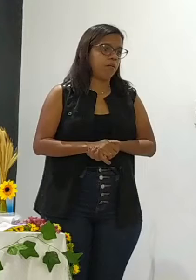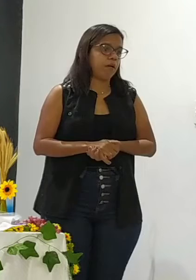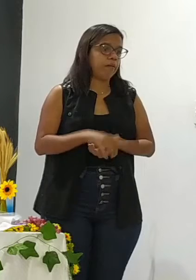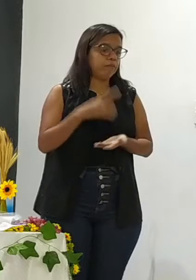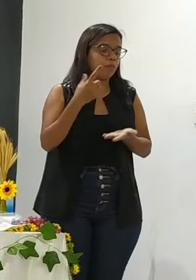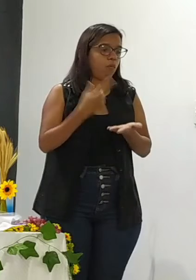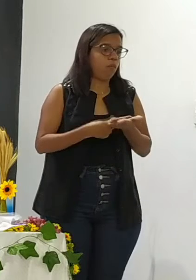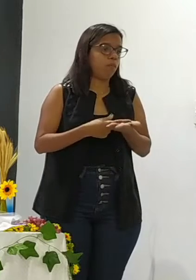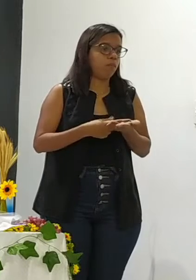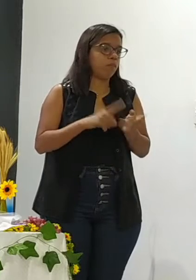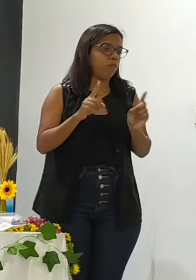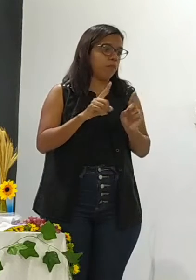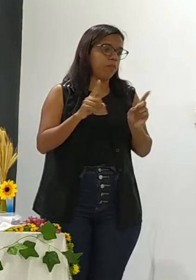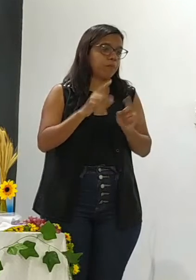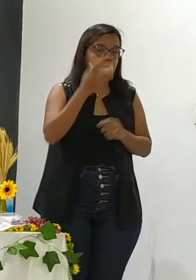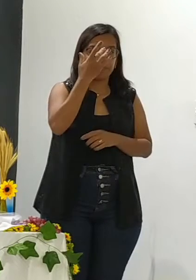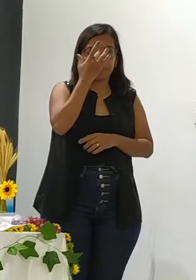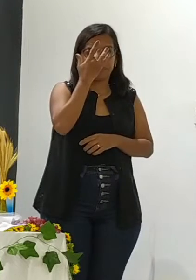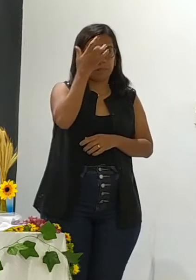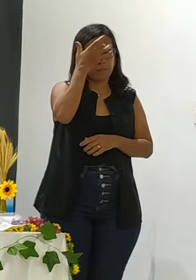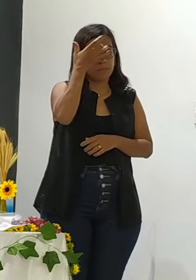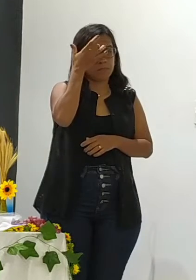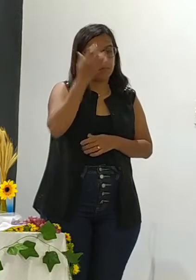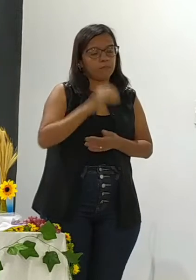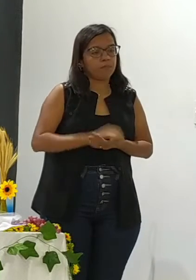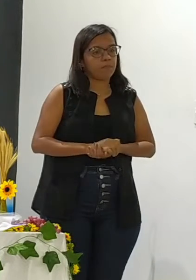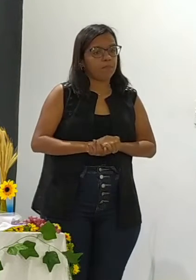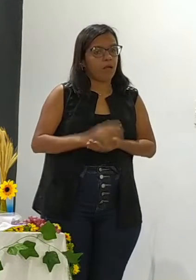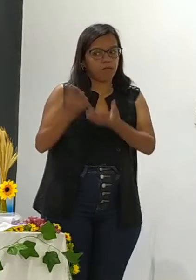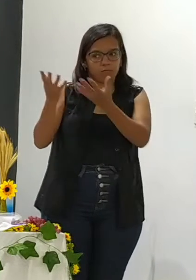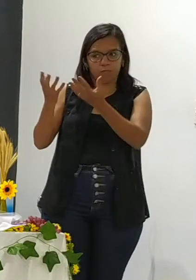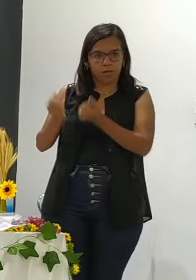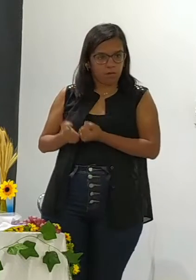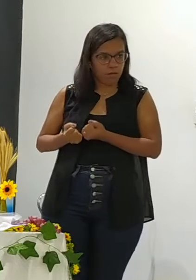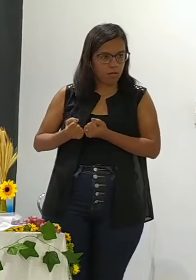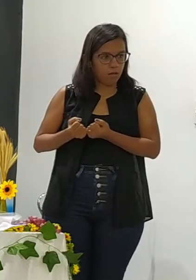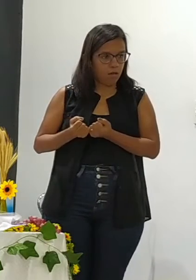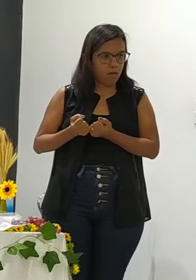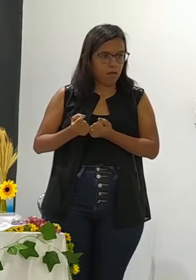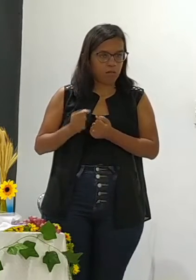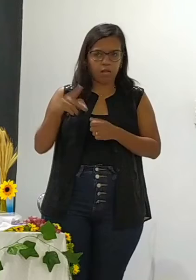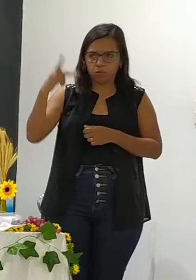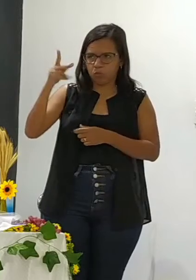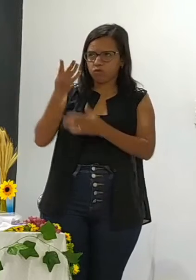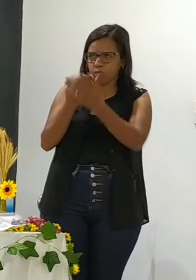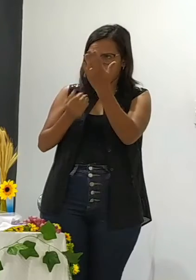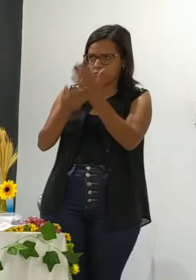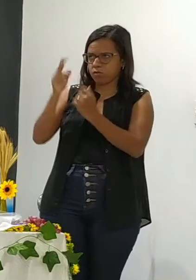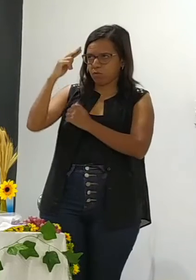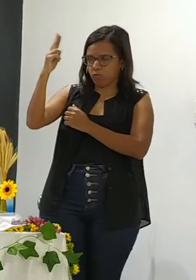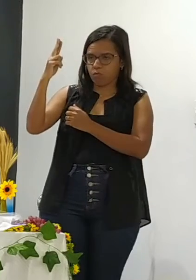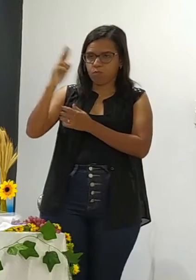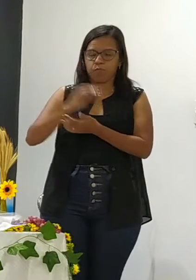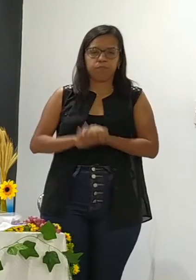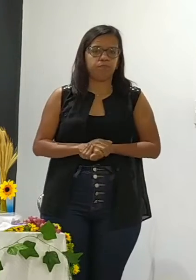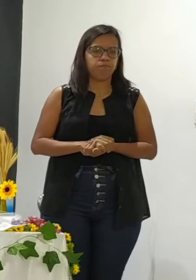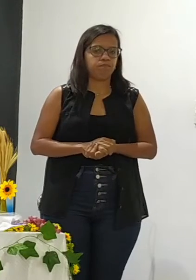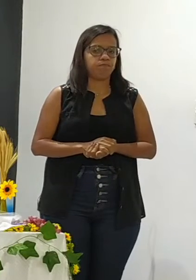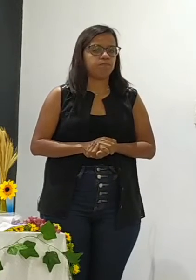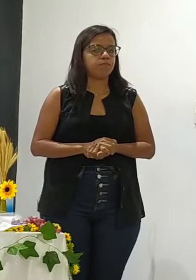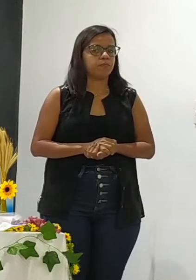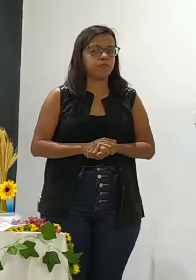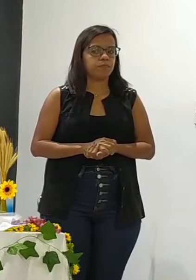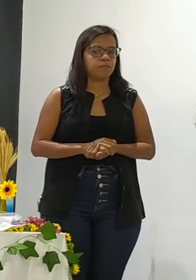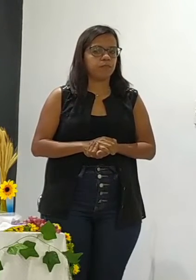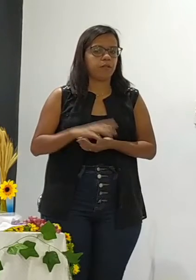cumprir a bênção. Sabe por quê? Porque a gente pega, a gente entrega na mão do Senhor, Senhor, está nas tuas mãos. Aí Deus, show. Aí a gente